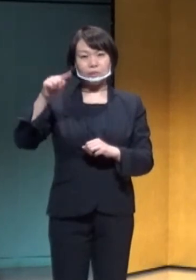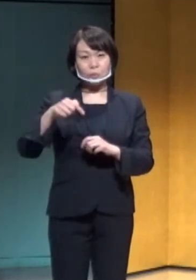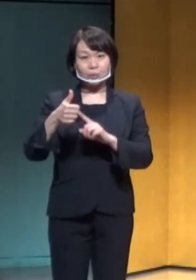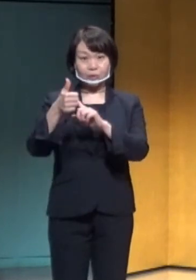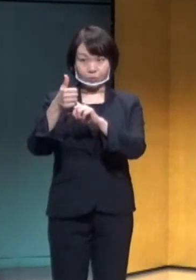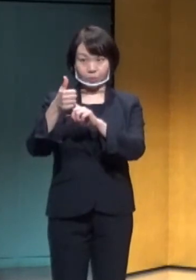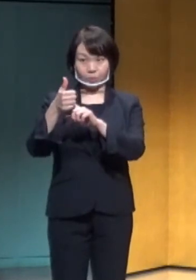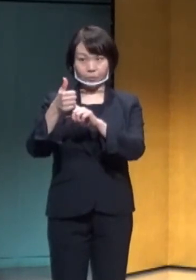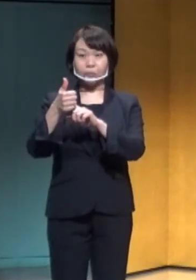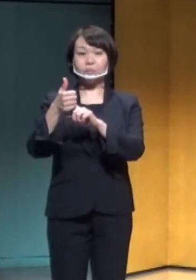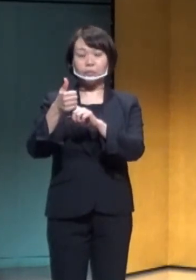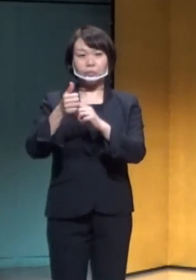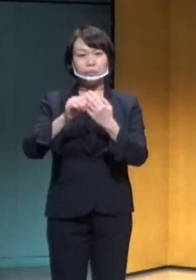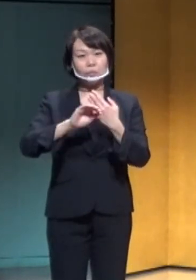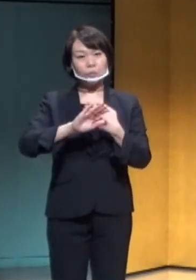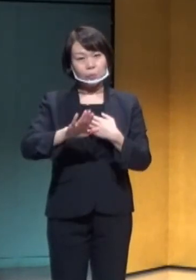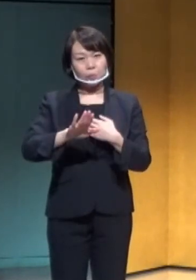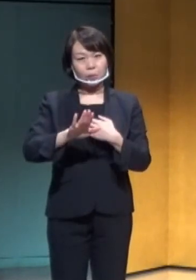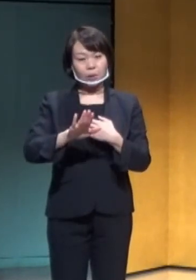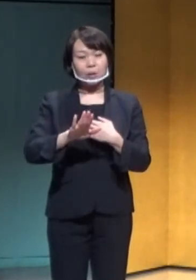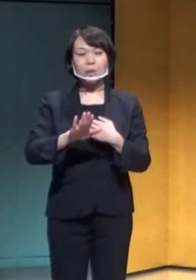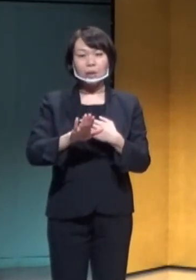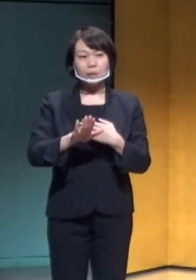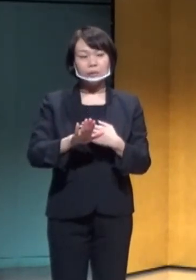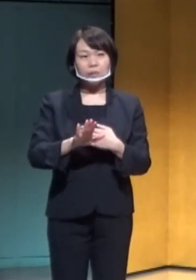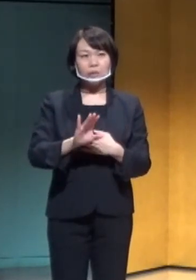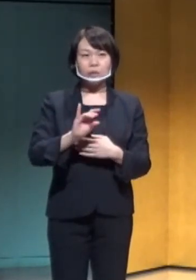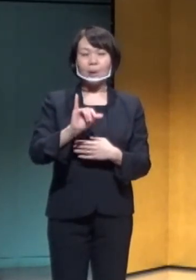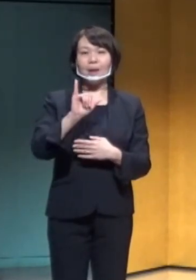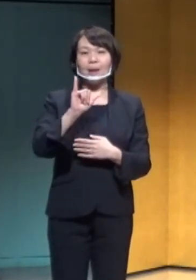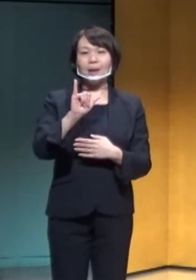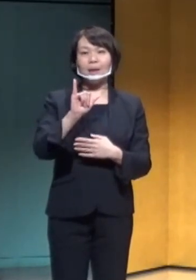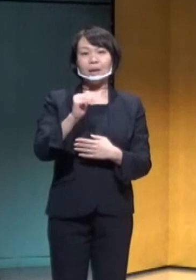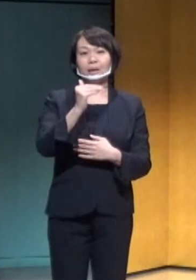しをいただいております野党県議、そして地